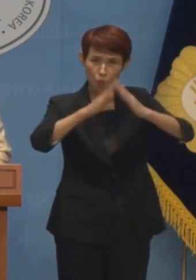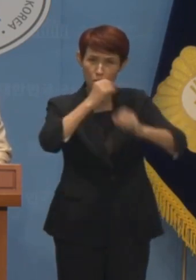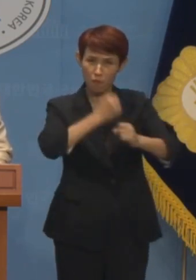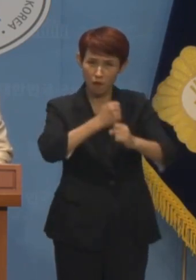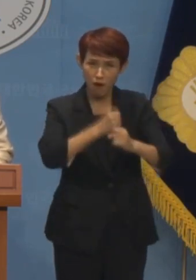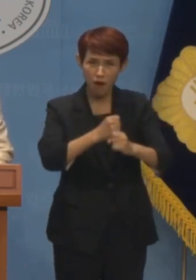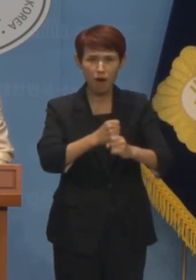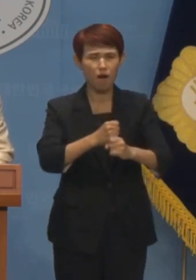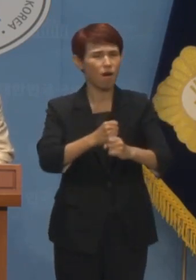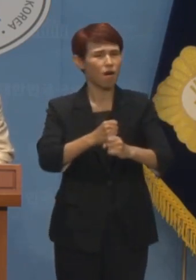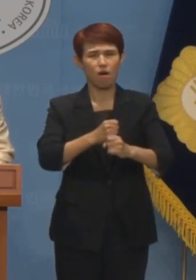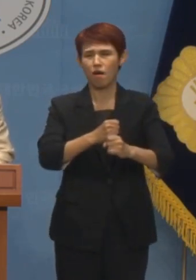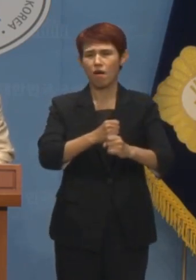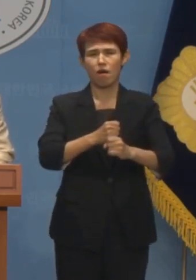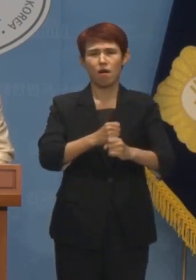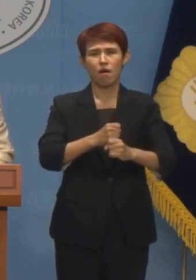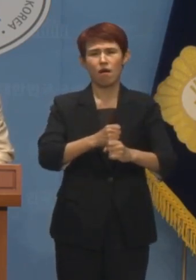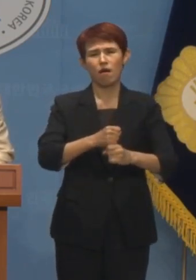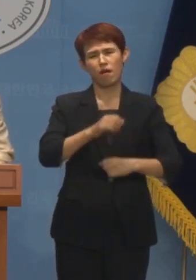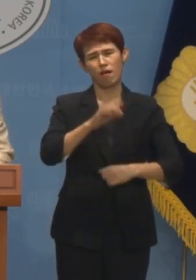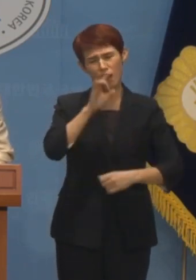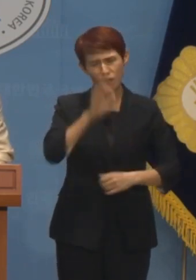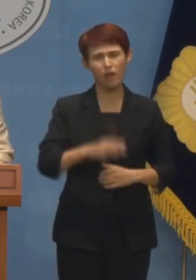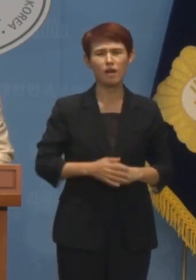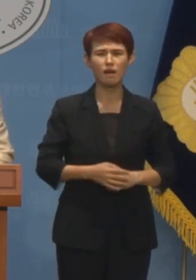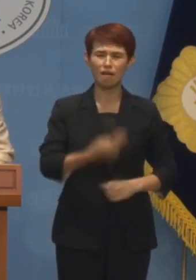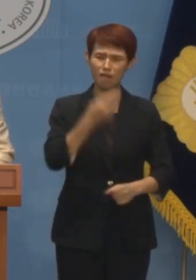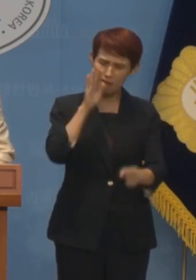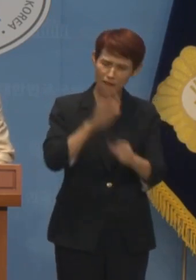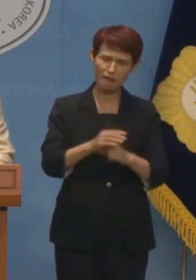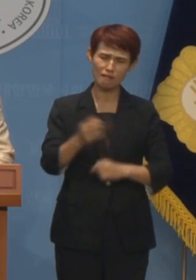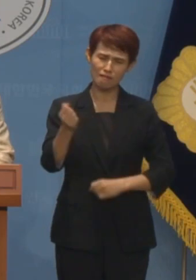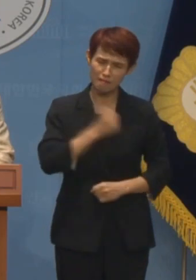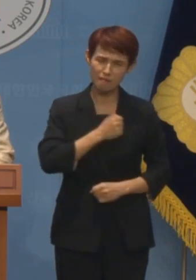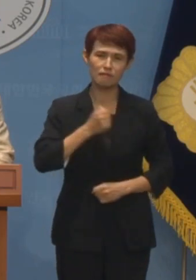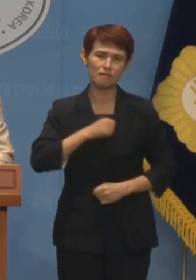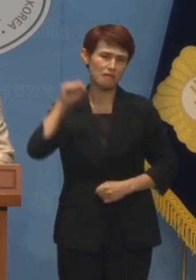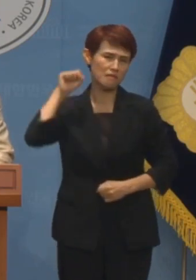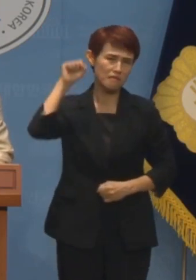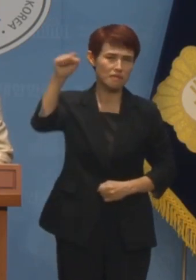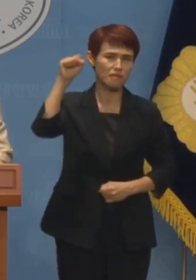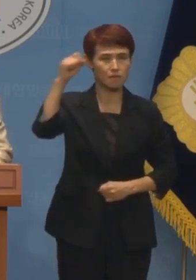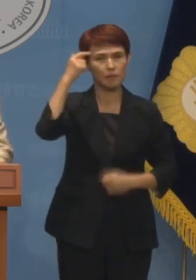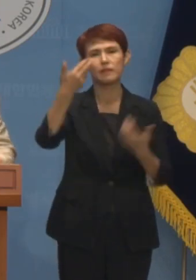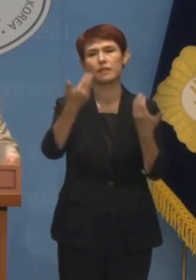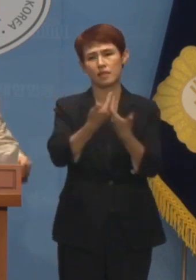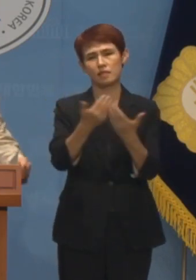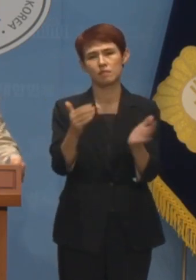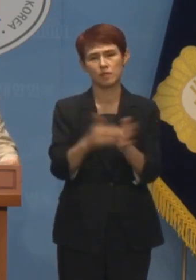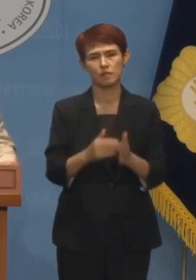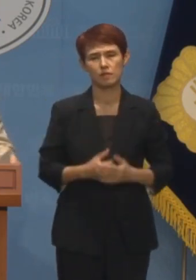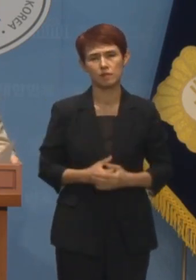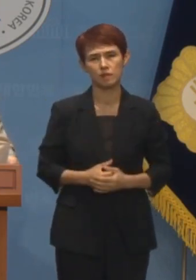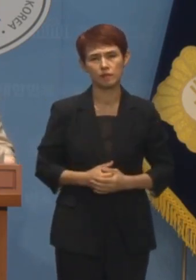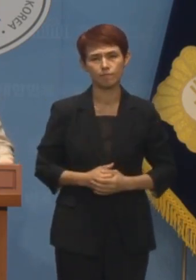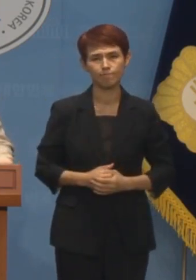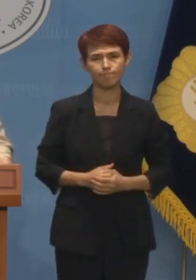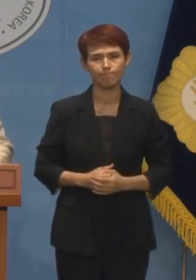하니까 이런 기막힌 일이 어디 있느냐고 극렬히 반대 집회를 하고 있는 것입니다.